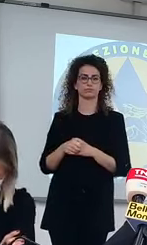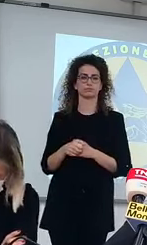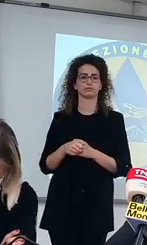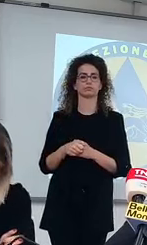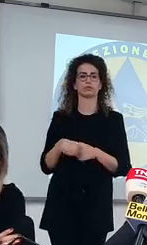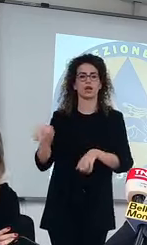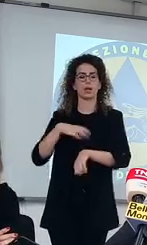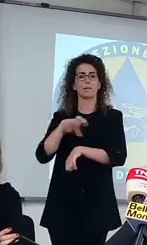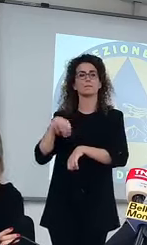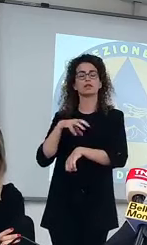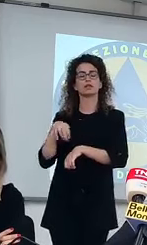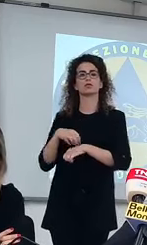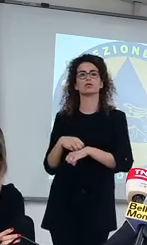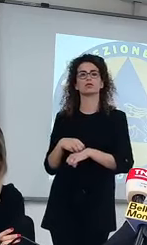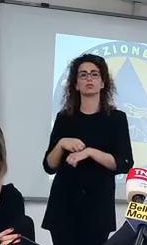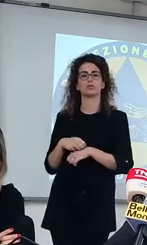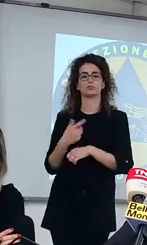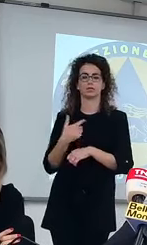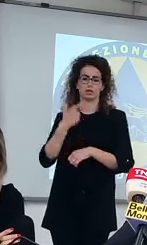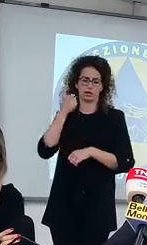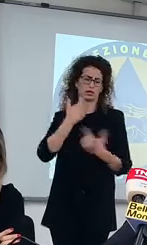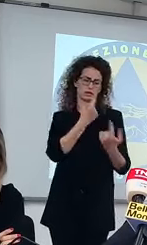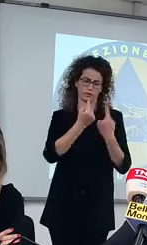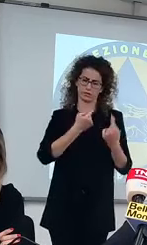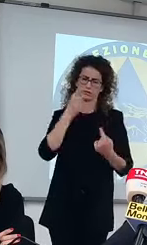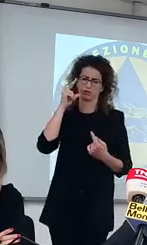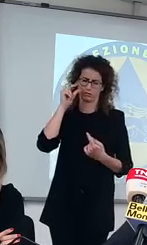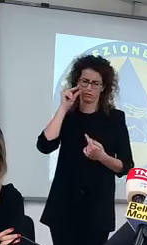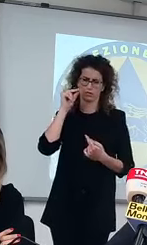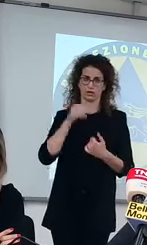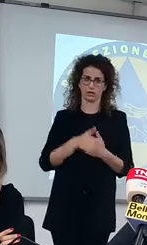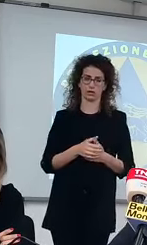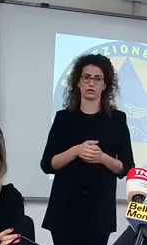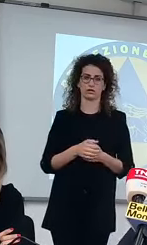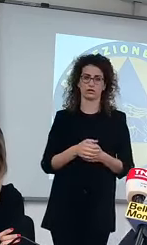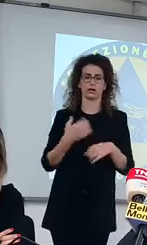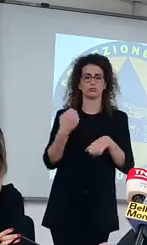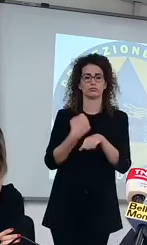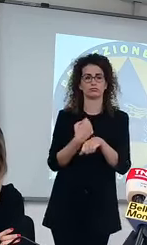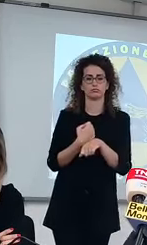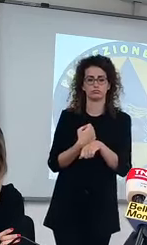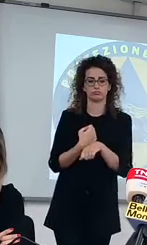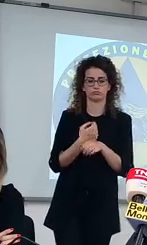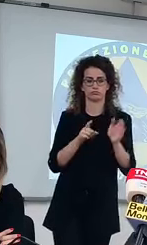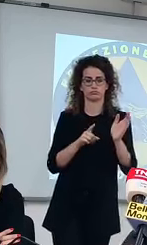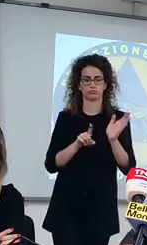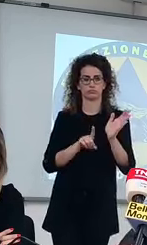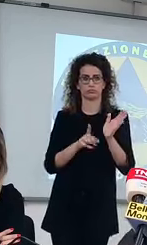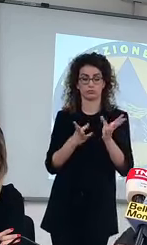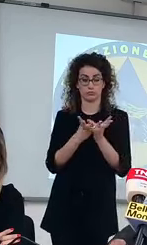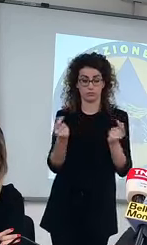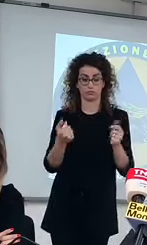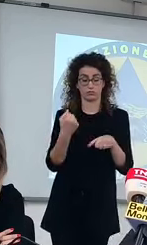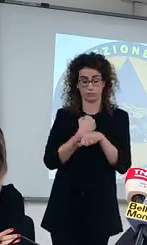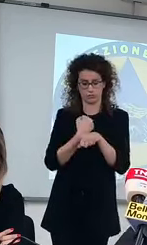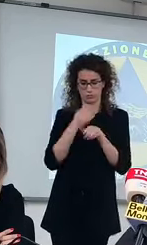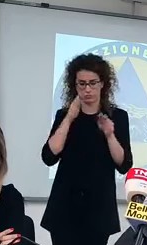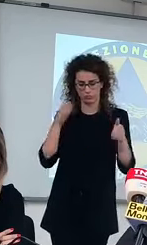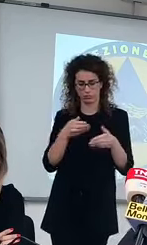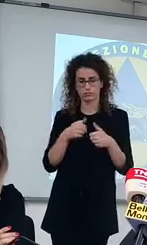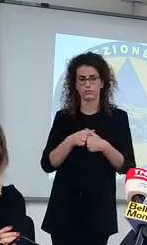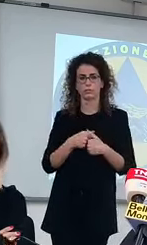il Ministro è assolutamente sul pezzo, sta lavorando a una soluzione, tant'è